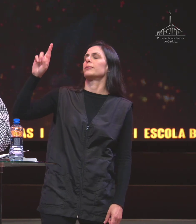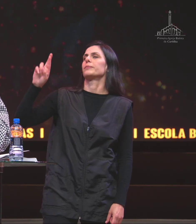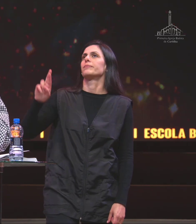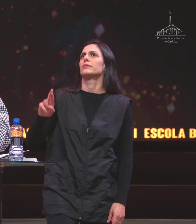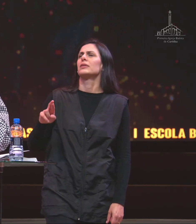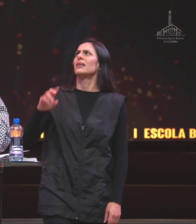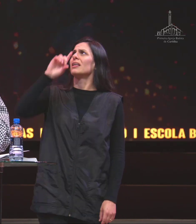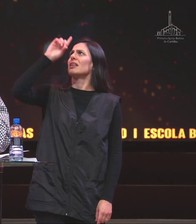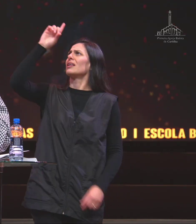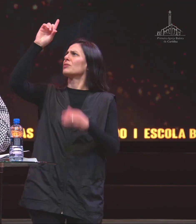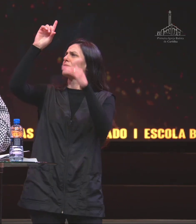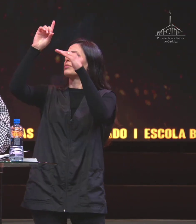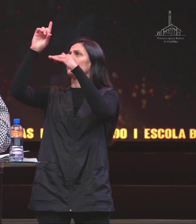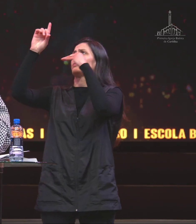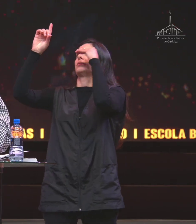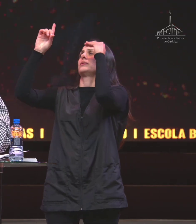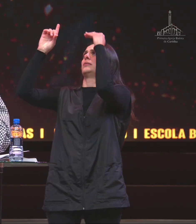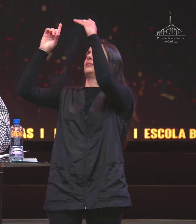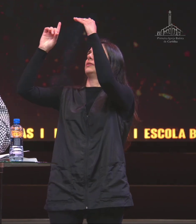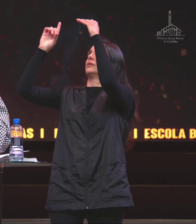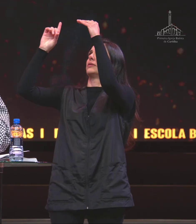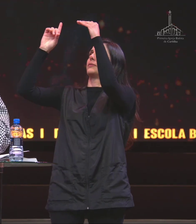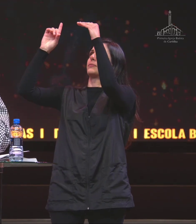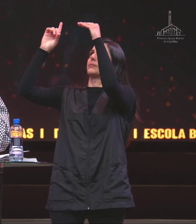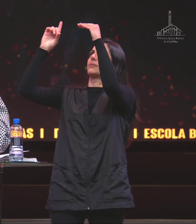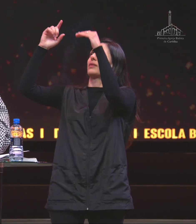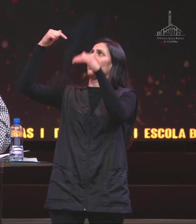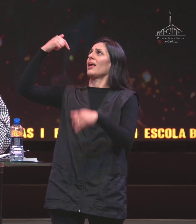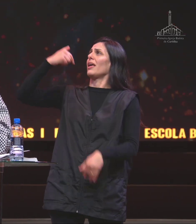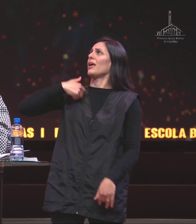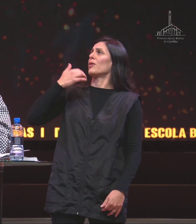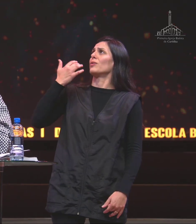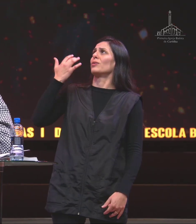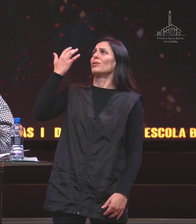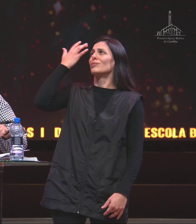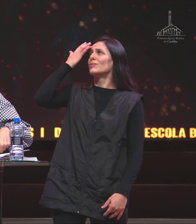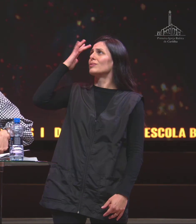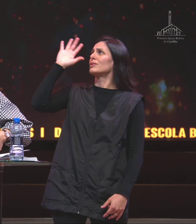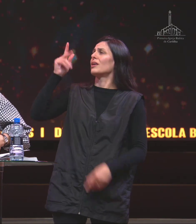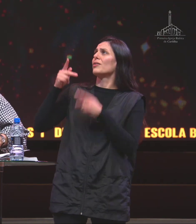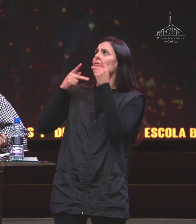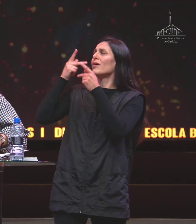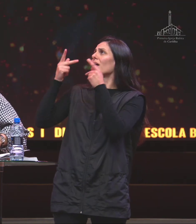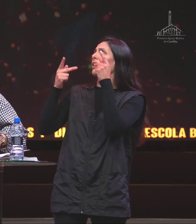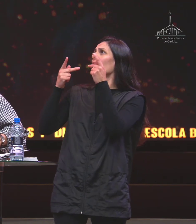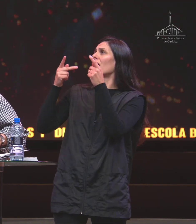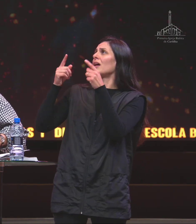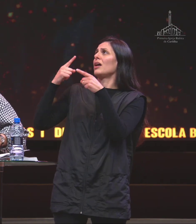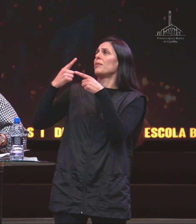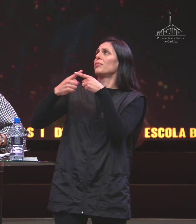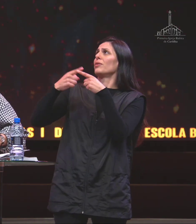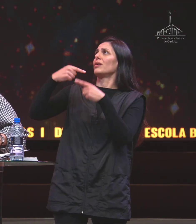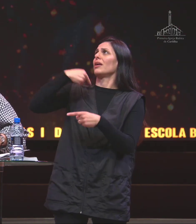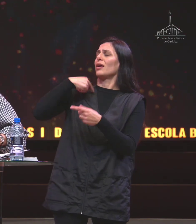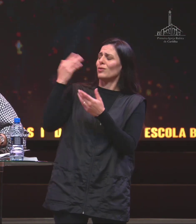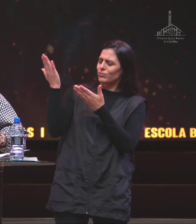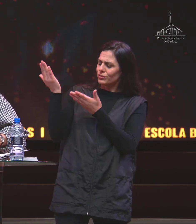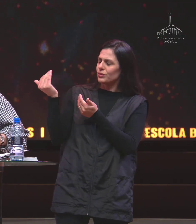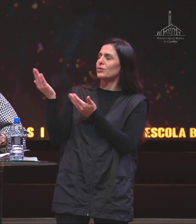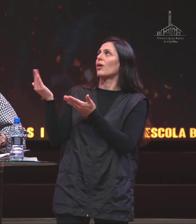graça para comigo não foi em vão. Antes trabalhei mais do que todos eles. Contudo, não eu, mas a graça de Deus